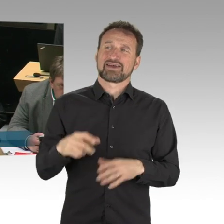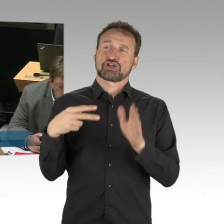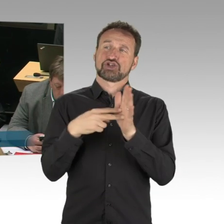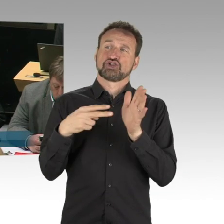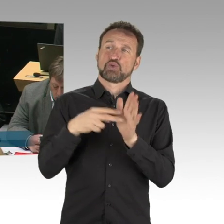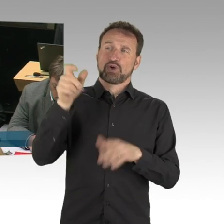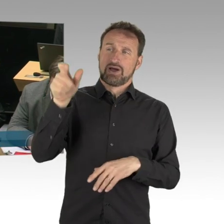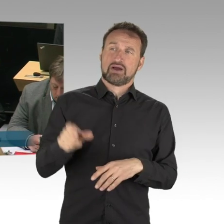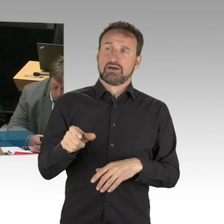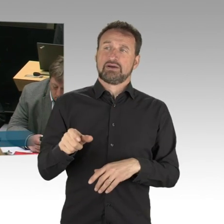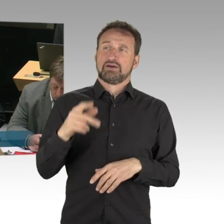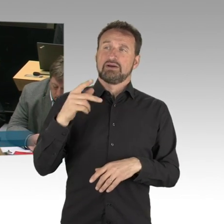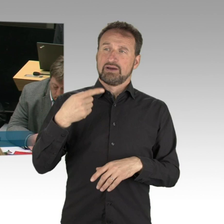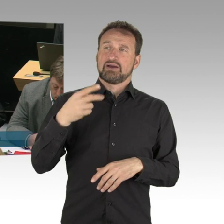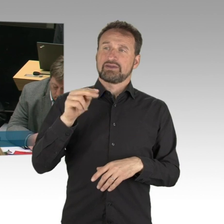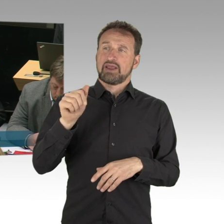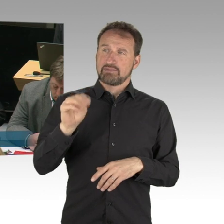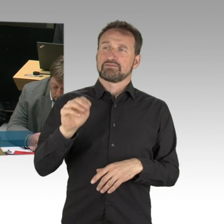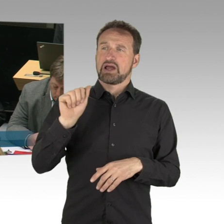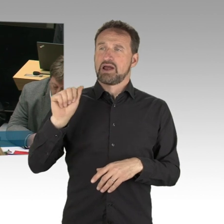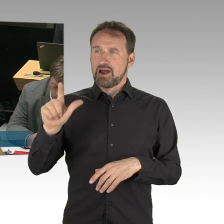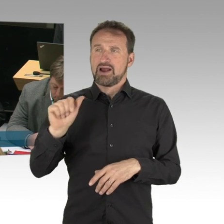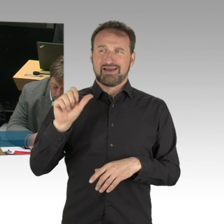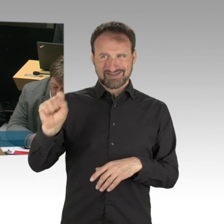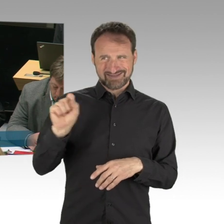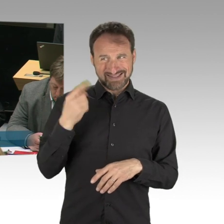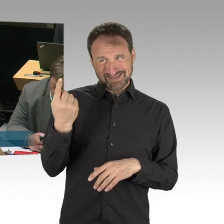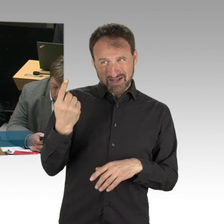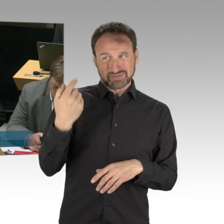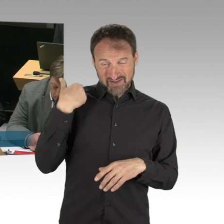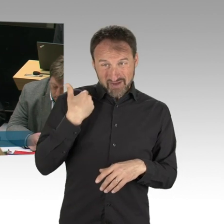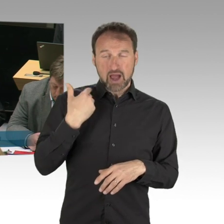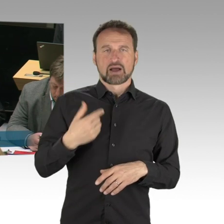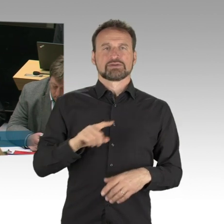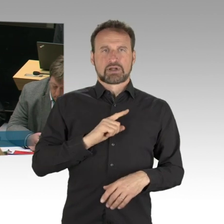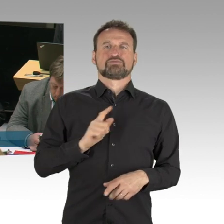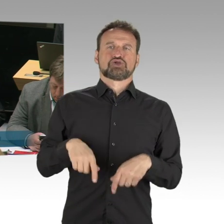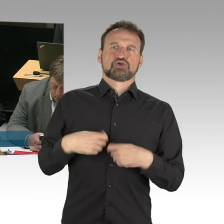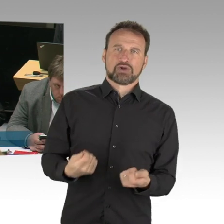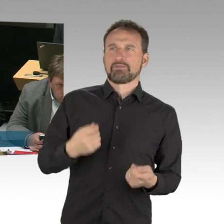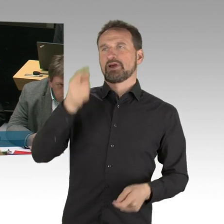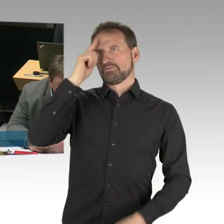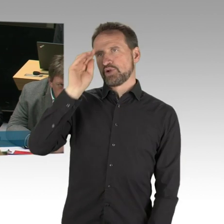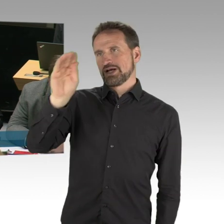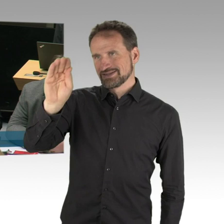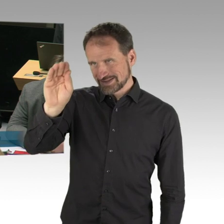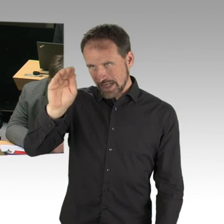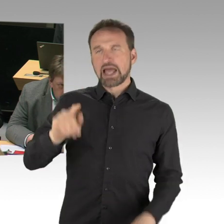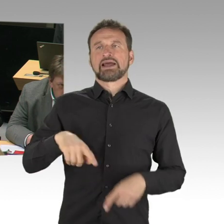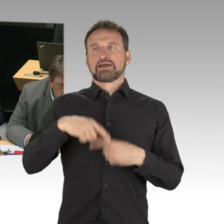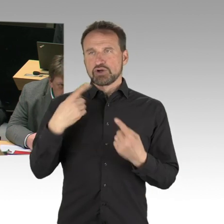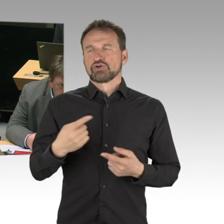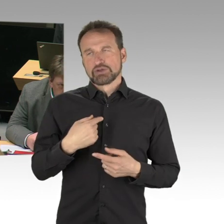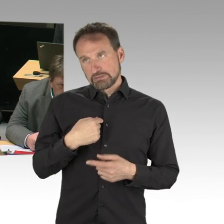ausgeführt hat, sich der Polizei gestellt hat, die Tat gestanden hat und zu 4 Wochen Arrest verurteilt worden ist?